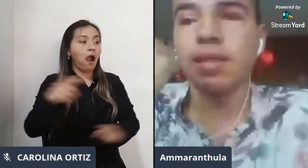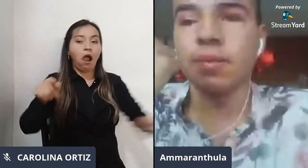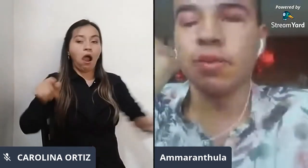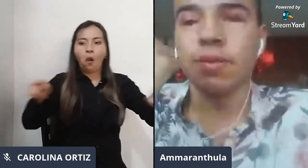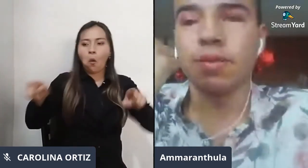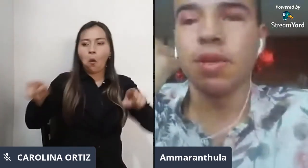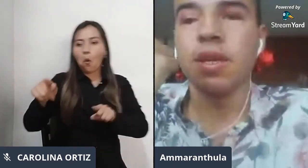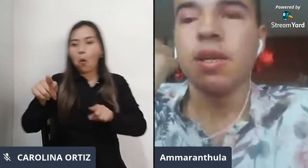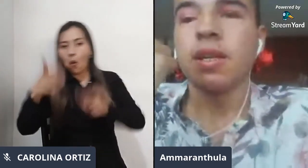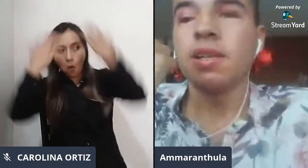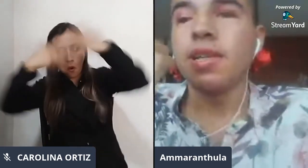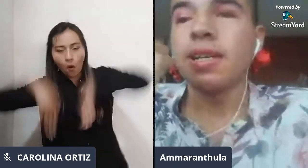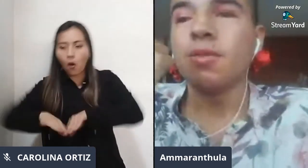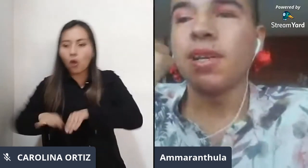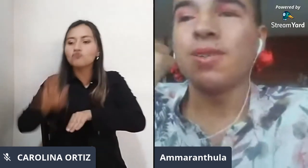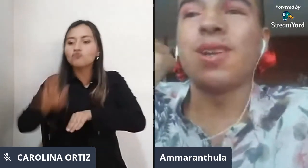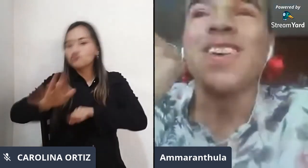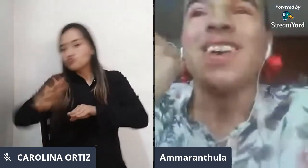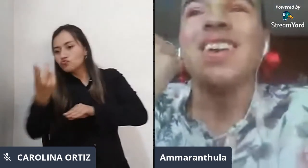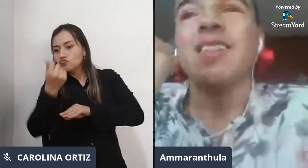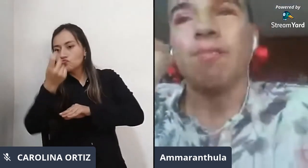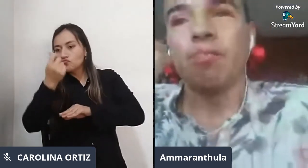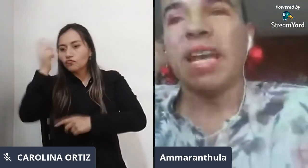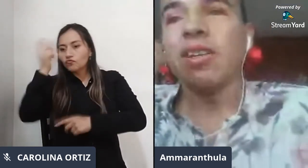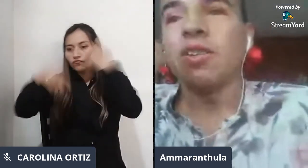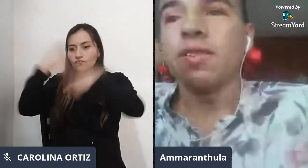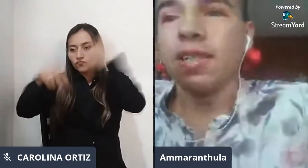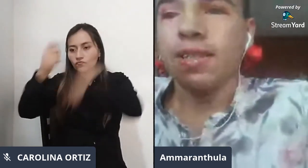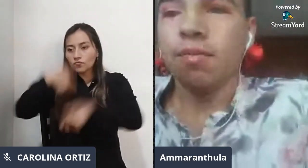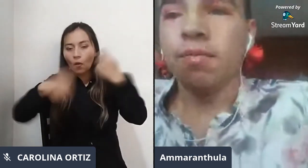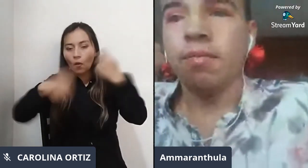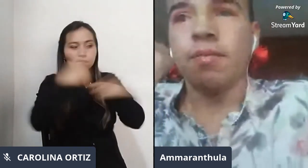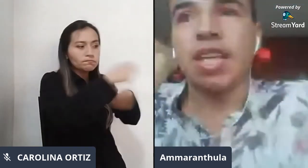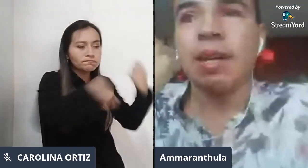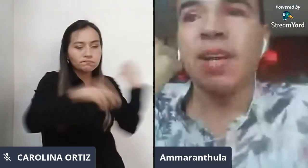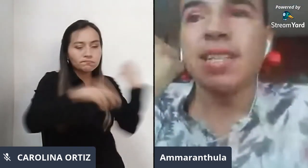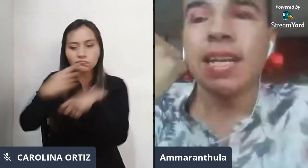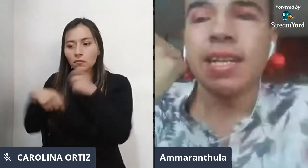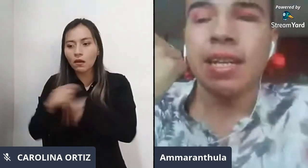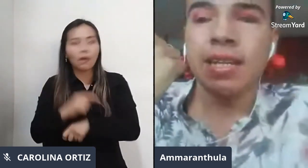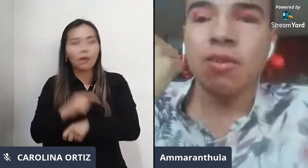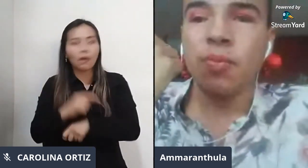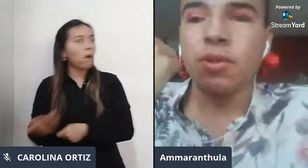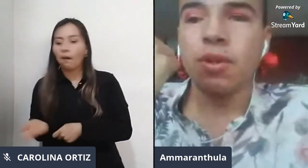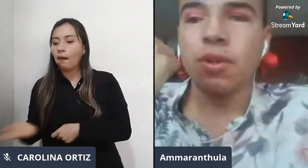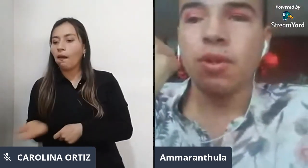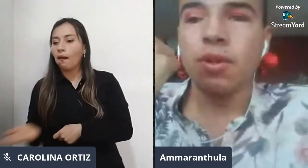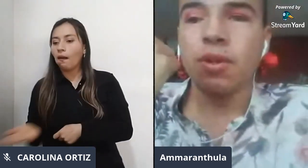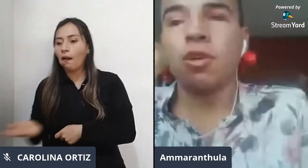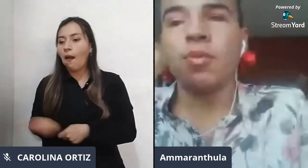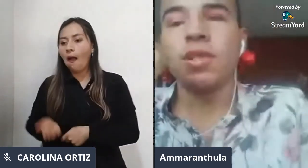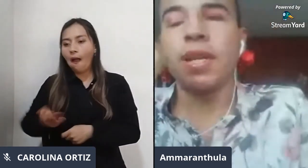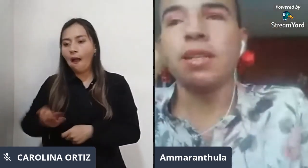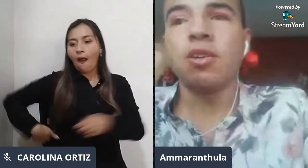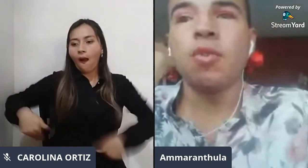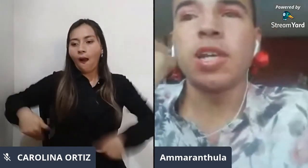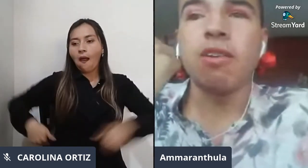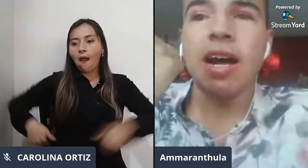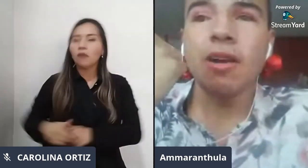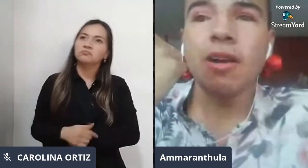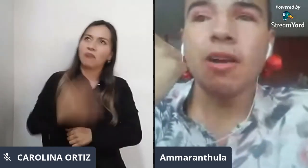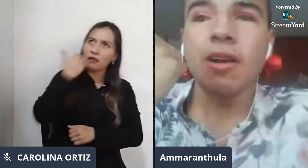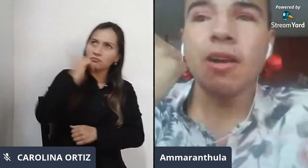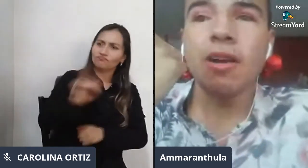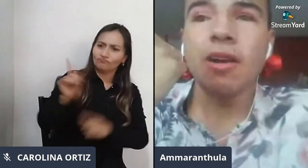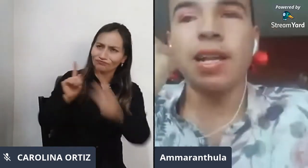microtráfico altísimo, que yo diría que es un macrotráfico, pero entonces, ¿qué pasa? Esta nena en algún punto les habló a los tombos de frente como que,